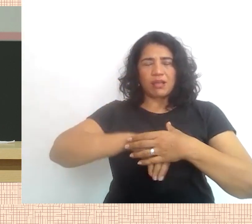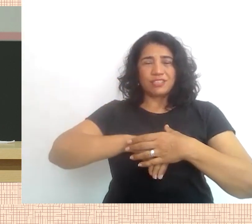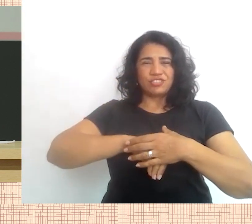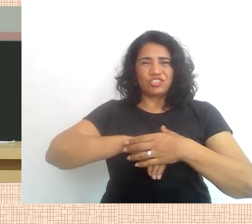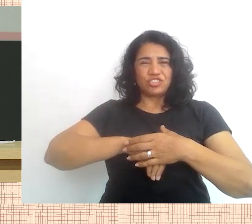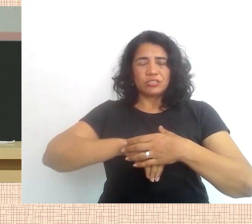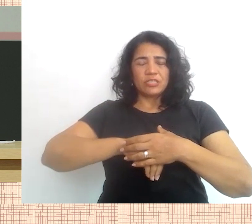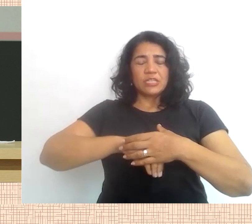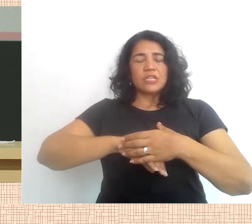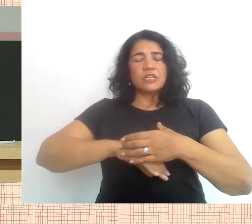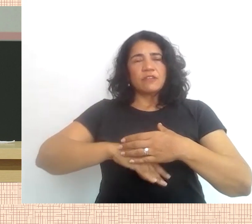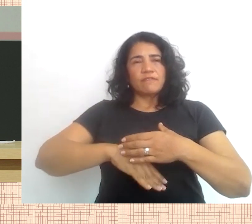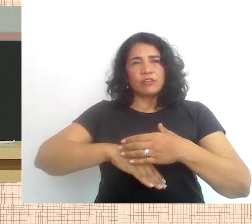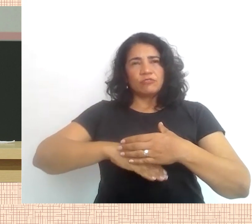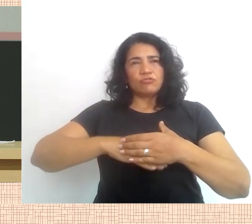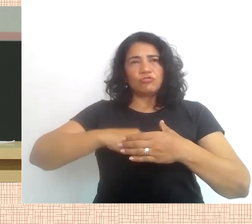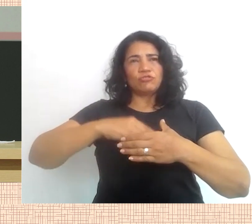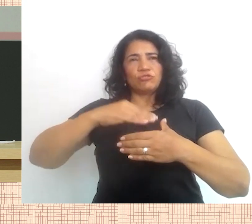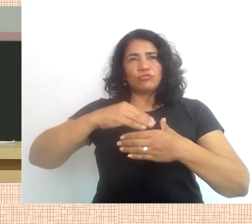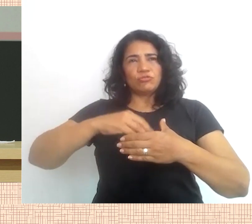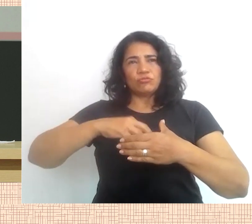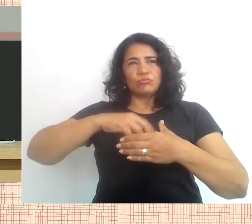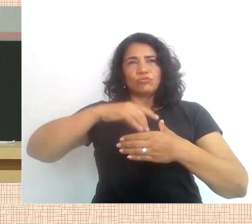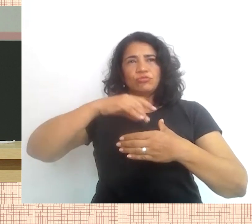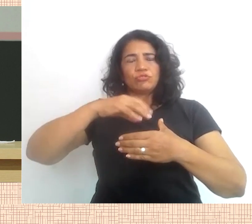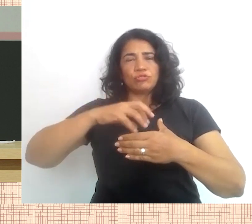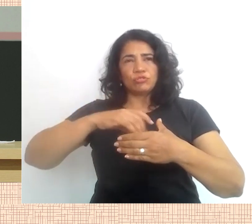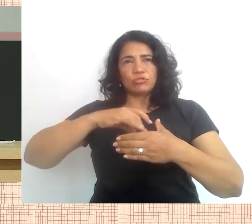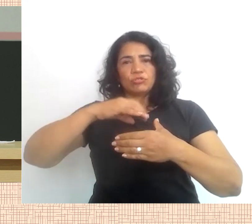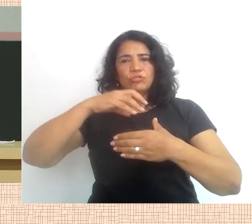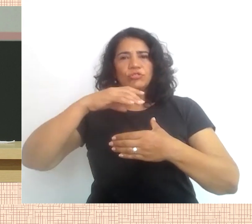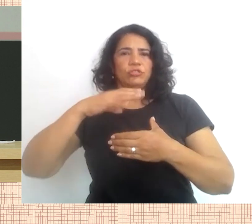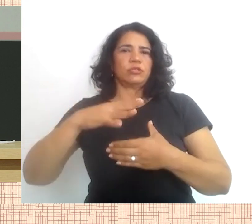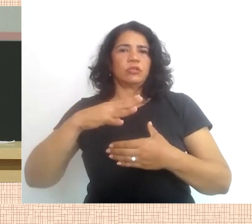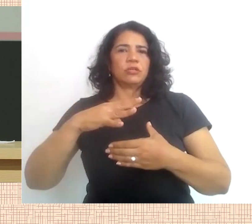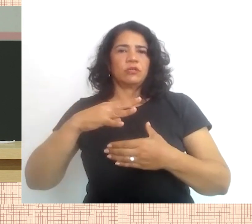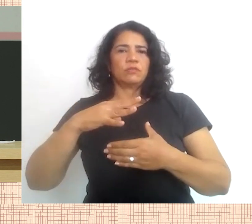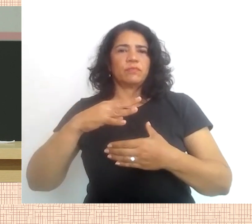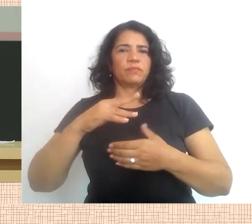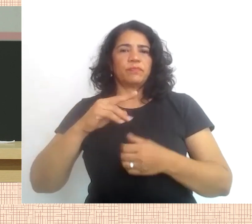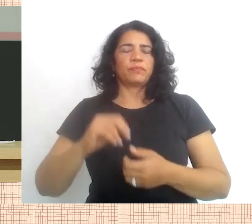quer encher todo o vazio da sua alma.